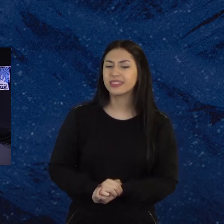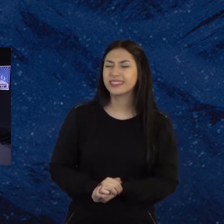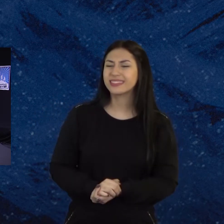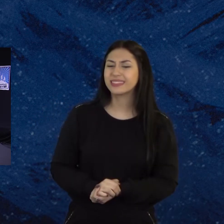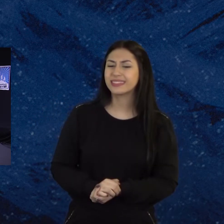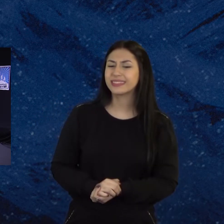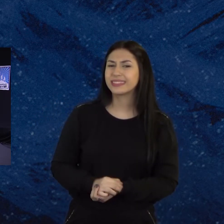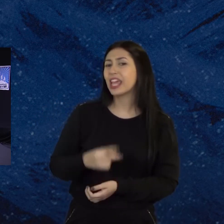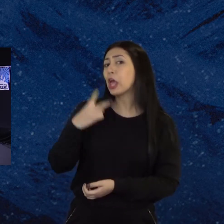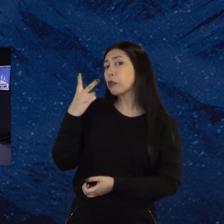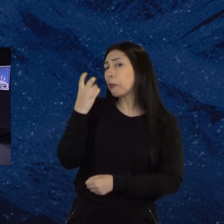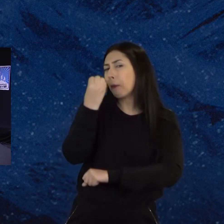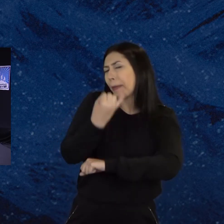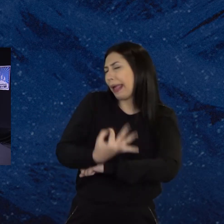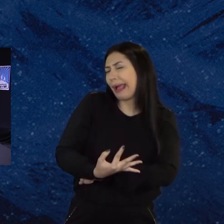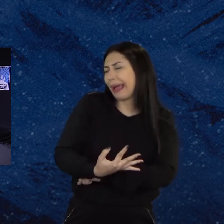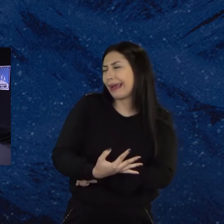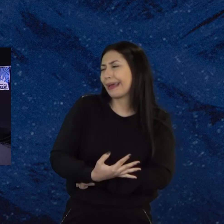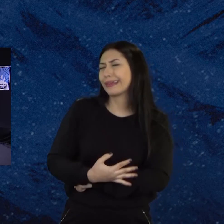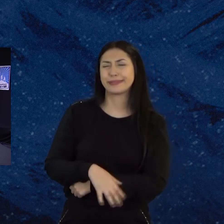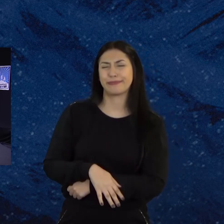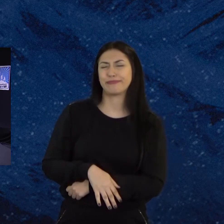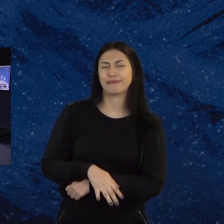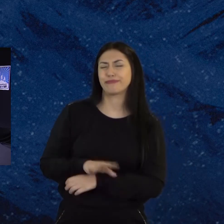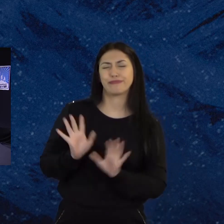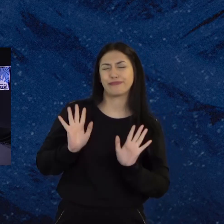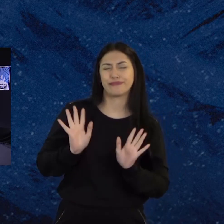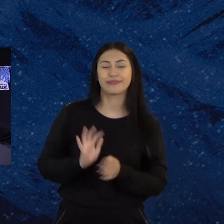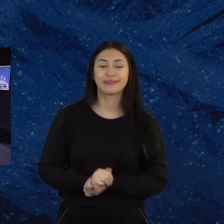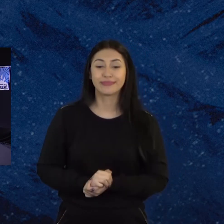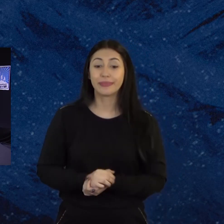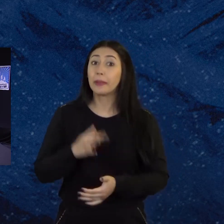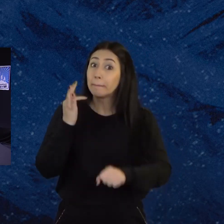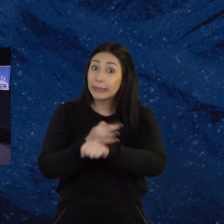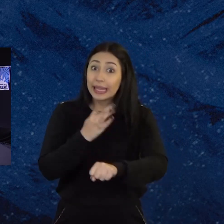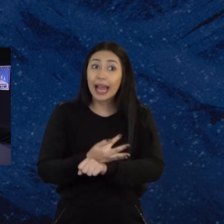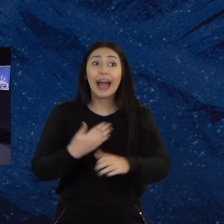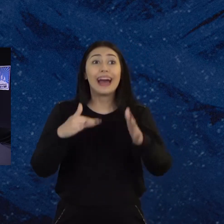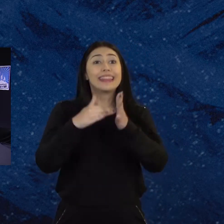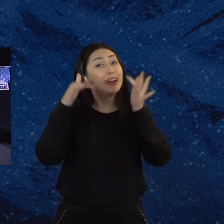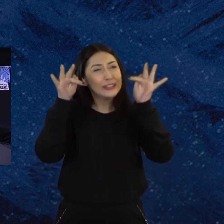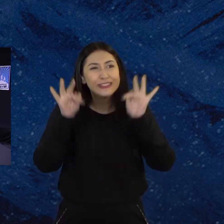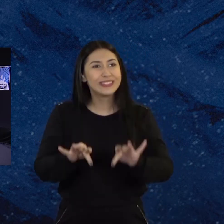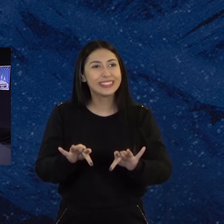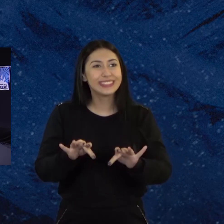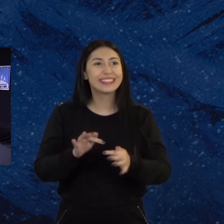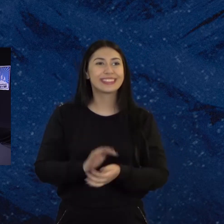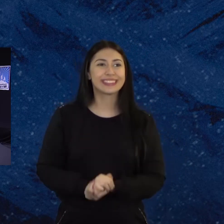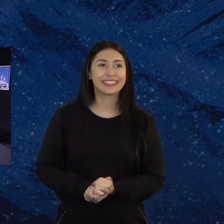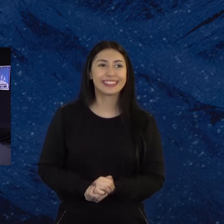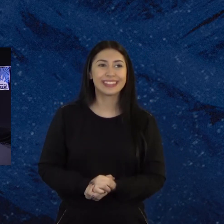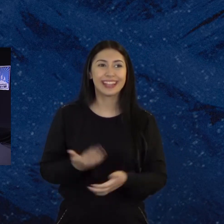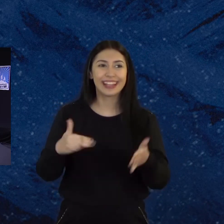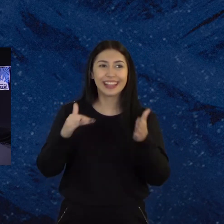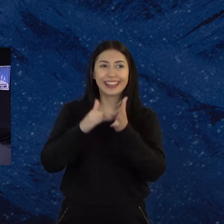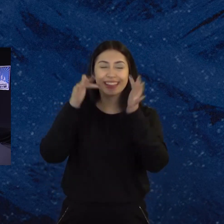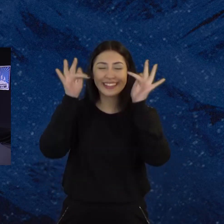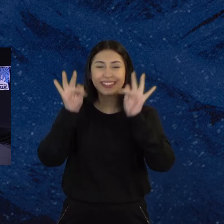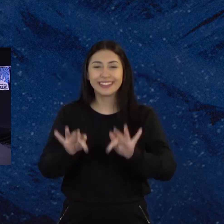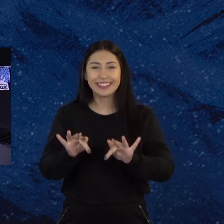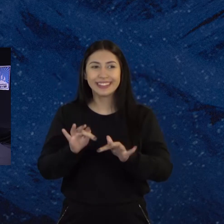cedo aqui, 2 da manhã, tá tranquilo. Tá tranquilo? É perseverar até o fim, né, até o fim do dia também, entendeu? Amém. Tem que perseverar até o fim. Isso